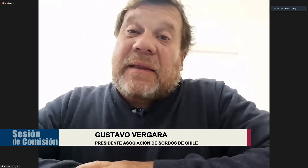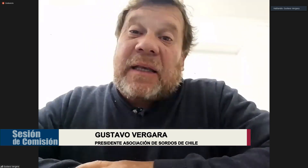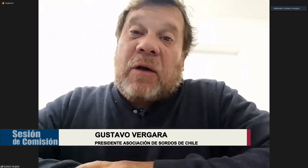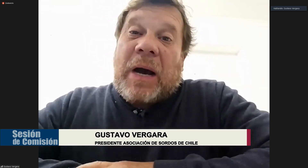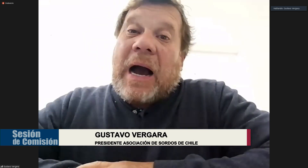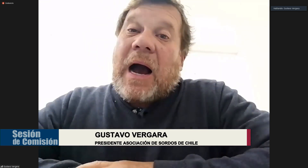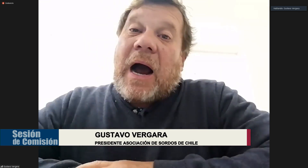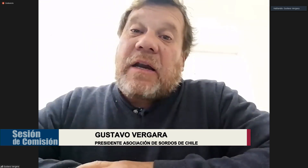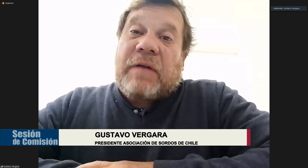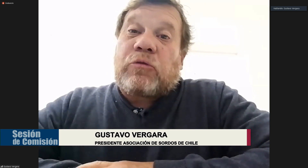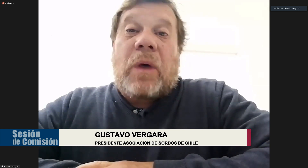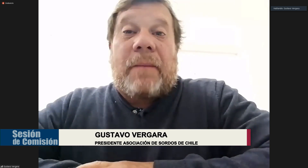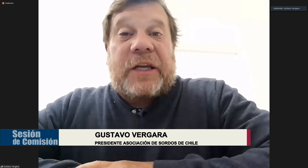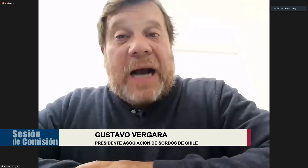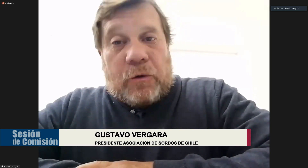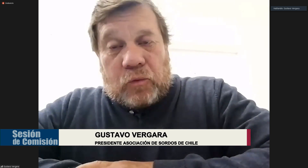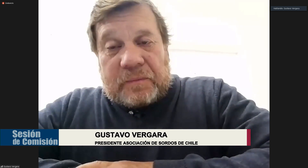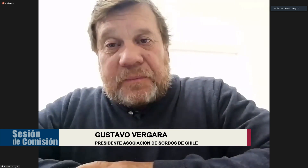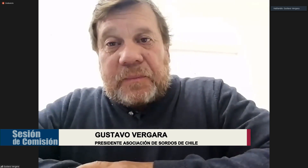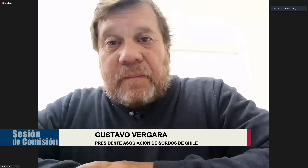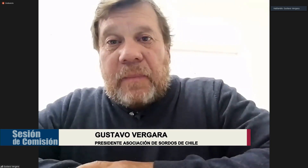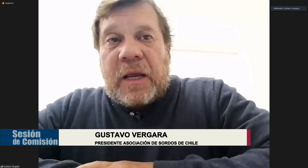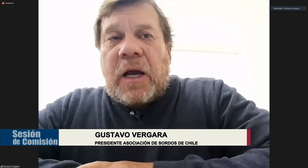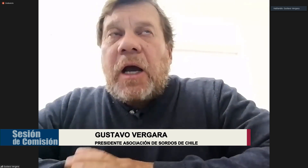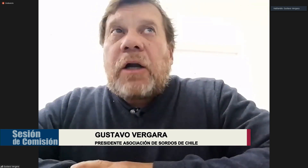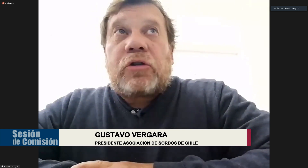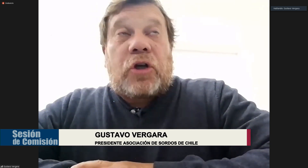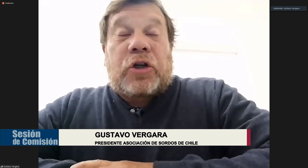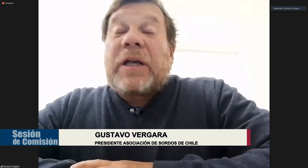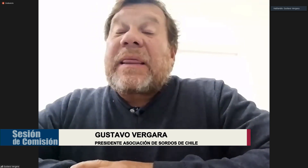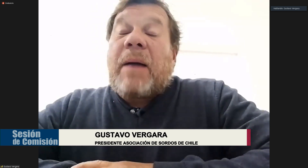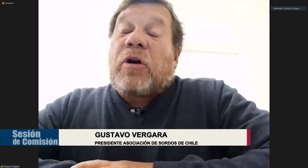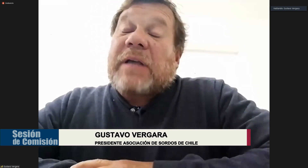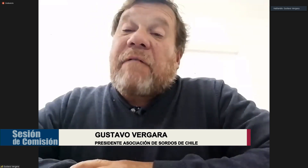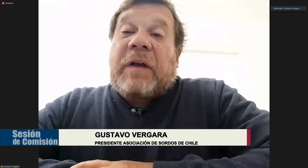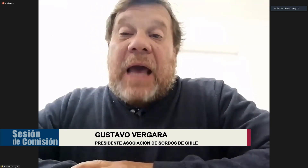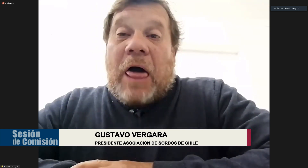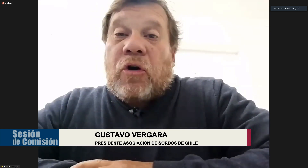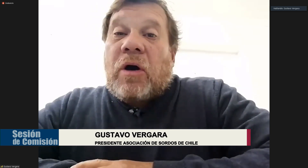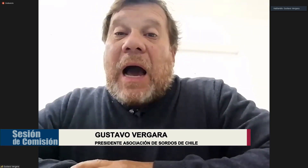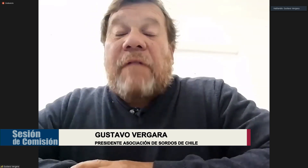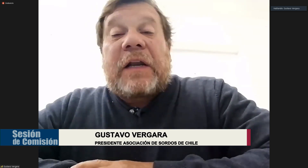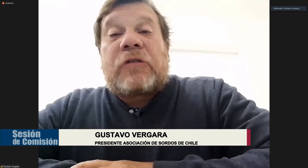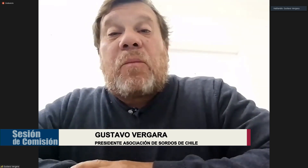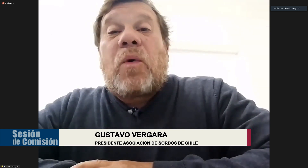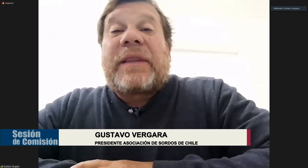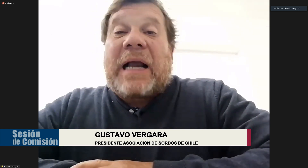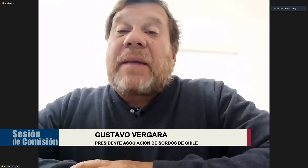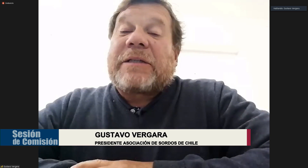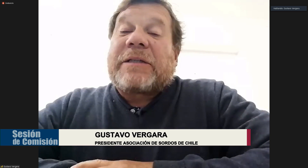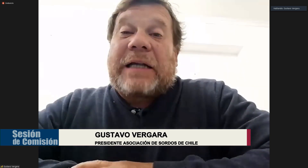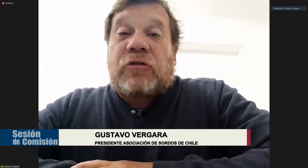antigua a nivel sudamericano. Nosotros estamos afiliados a la Federación Mundial de Personas